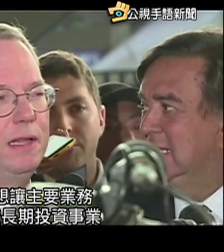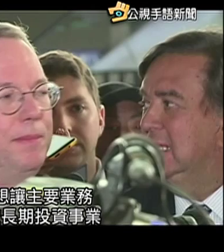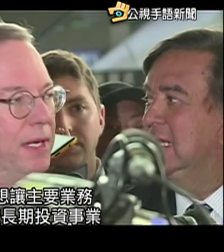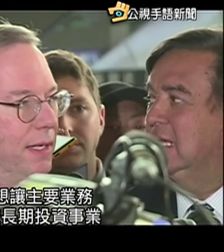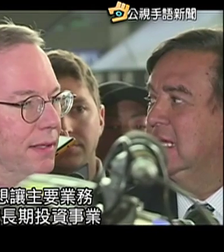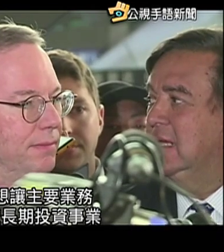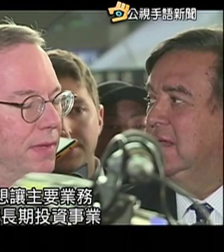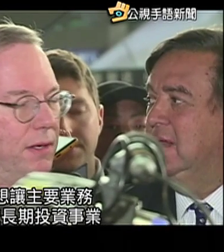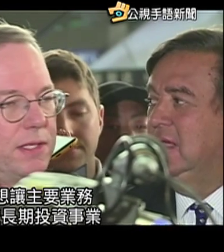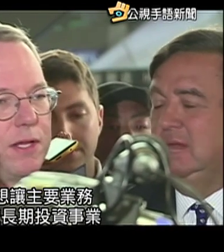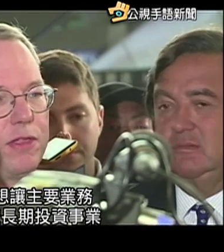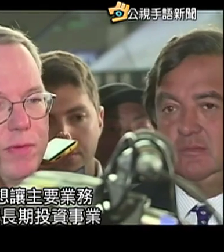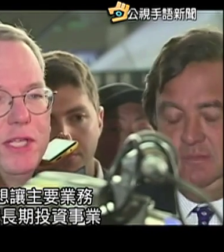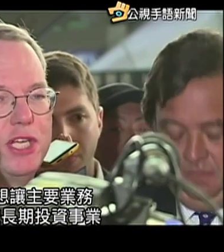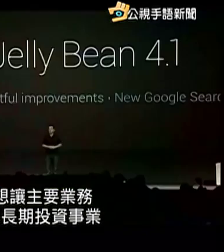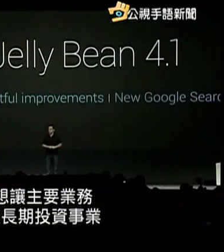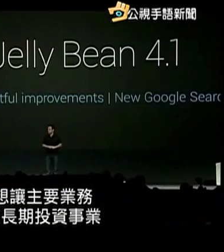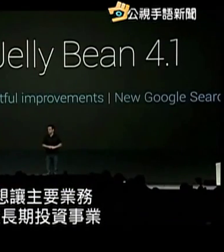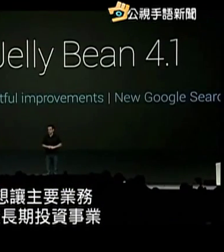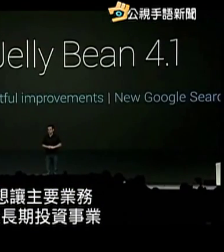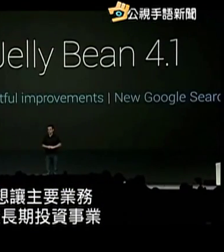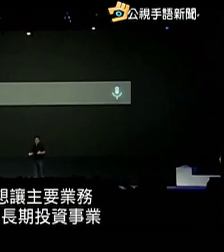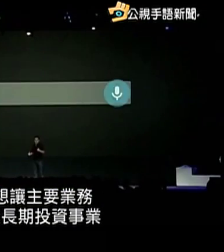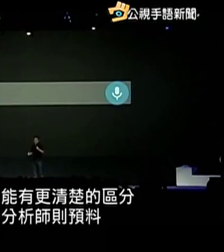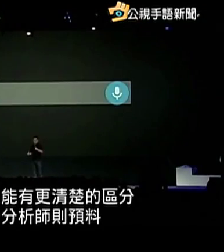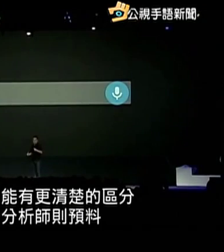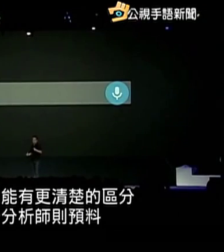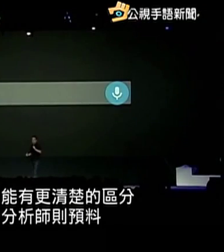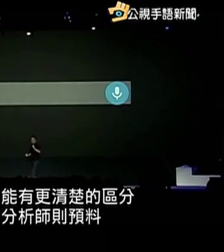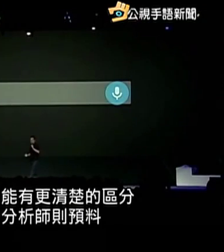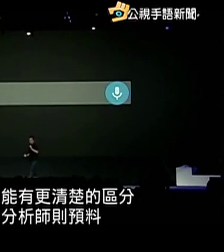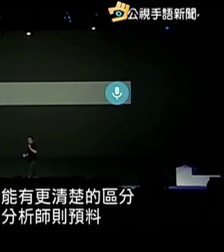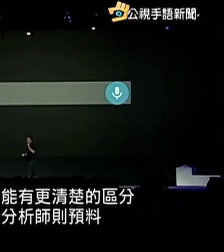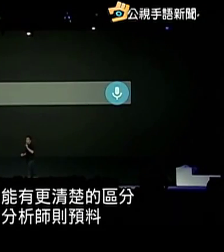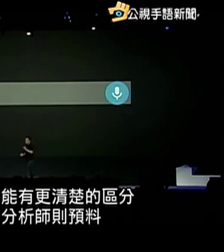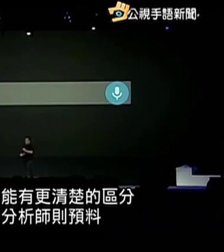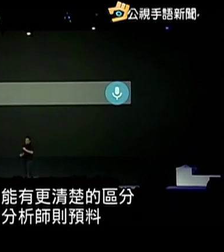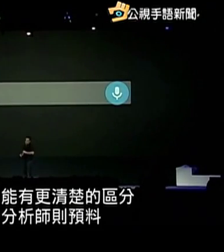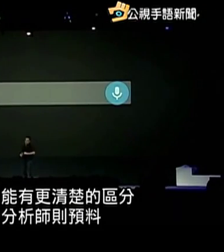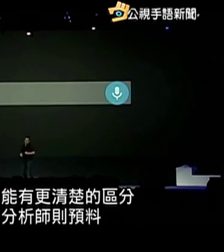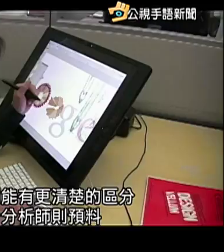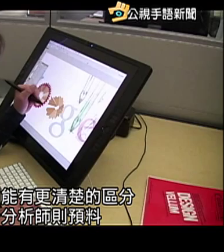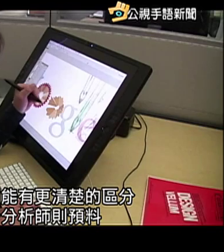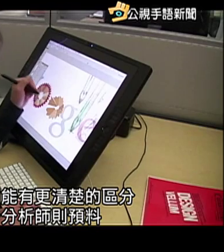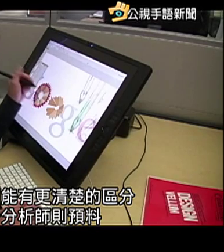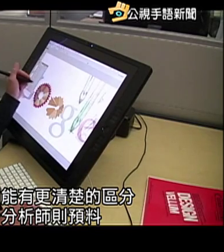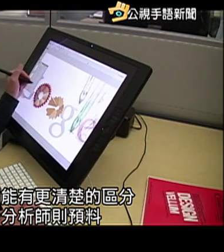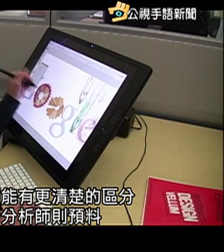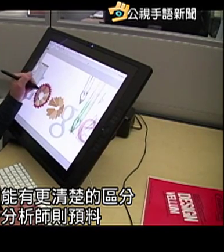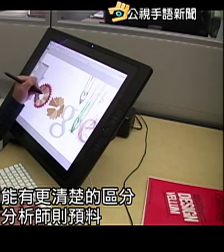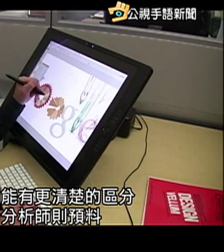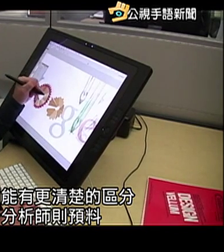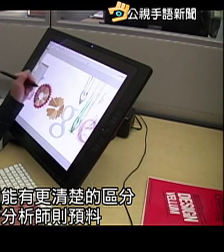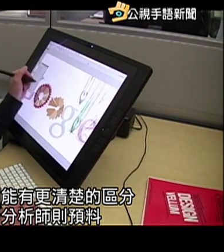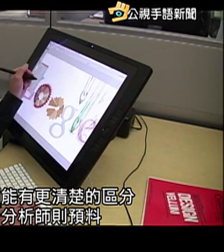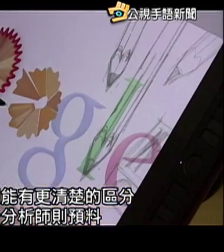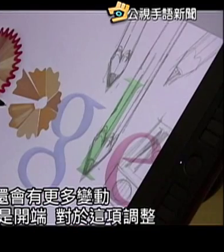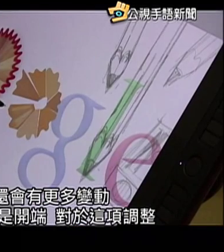要业务及较长期投资事业两者之间能有更清楚的区分。部分分析师则预料未来还会有